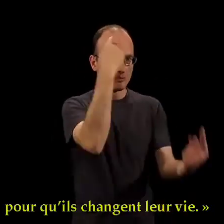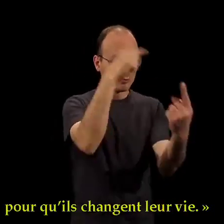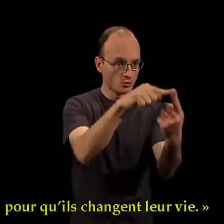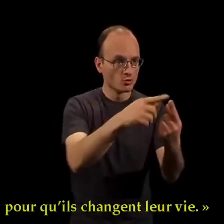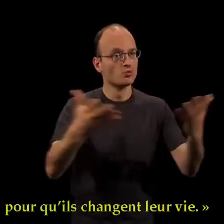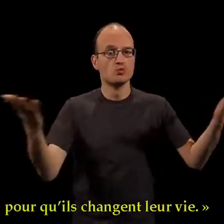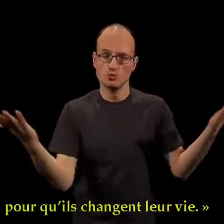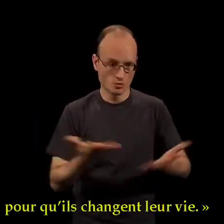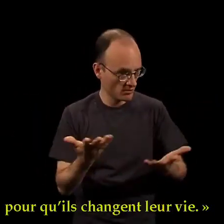pour qu'ils changent leur vie.